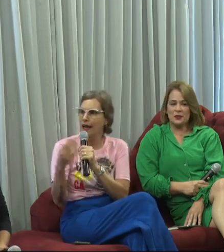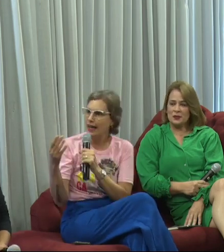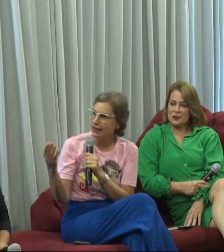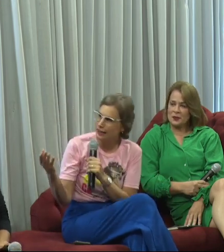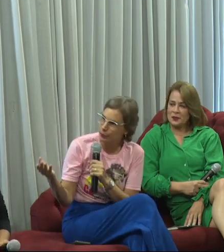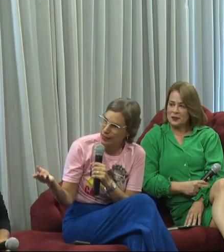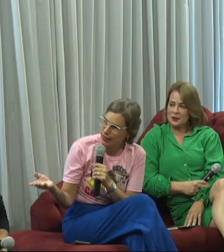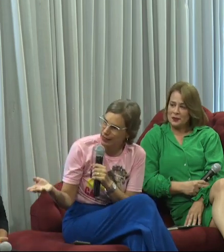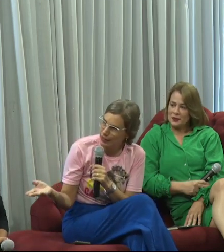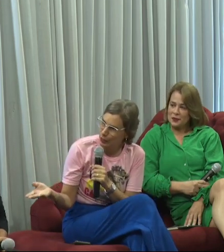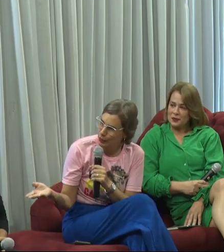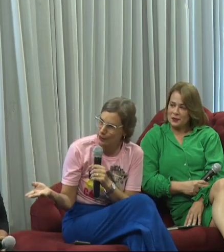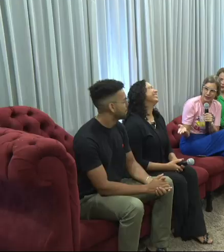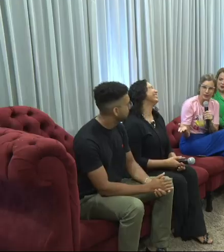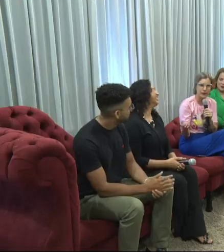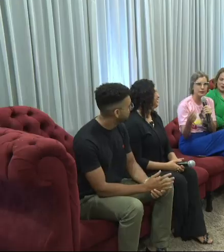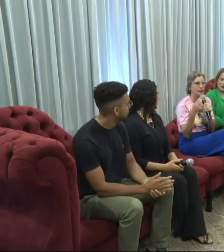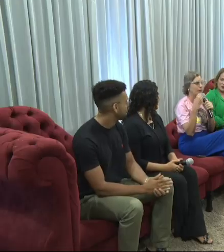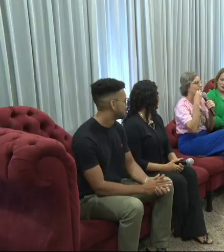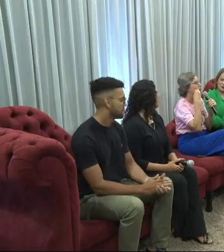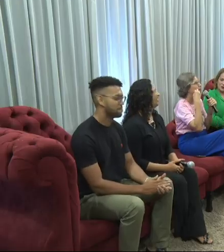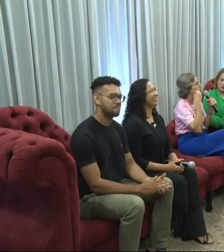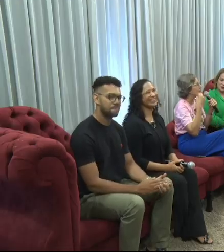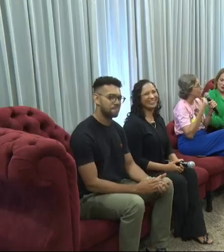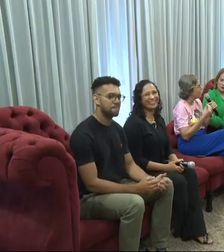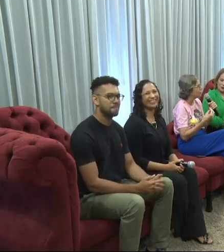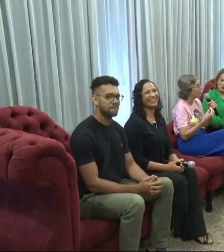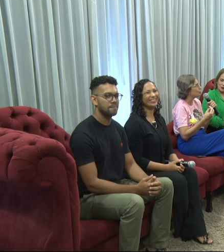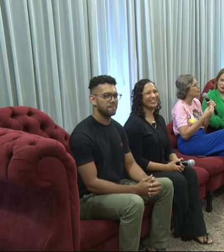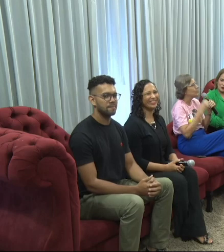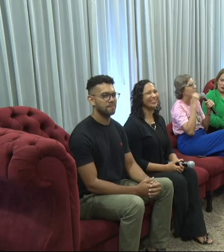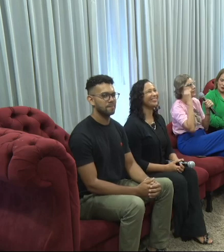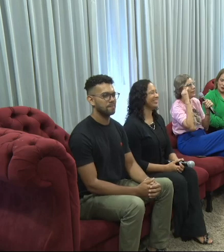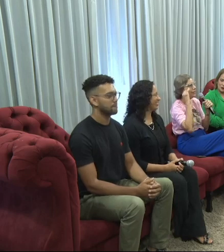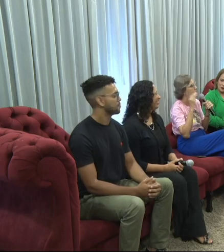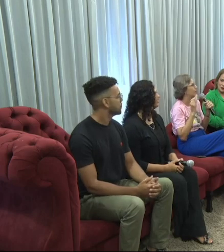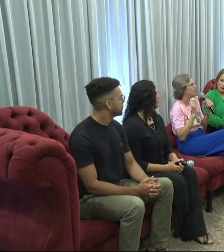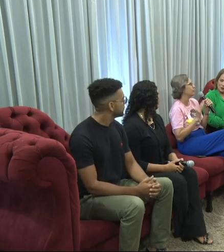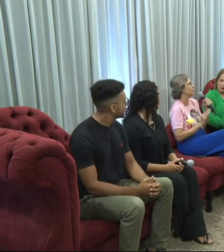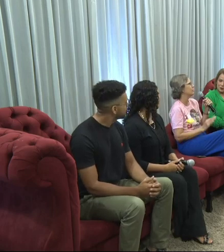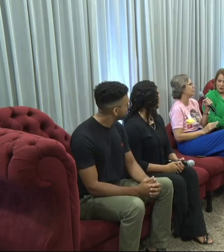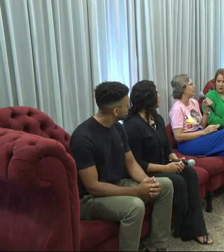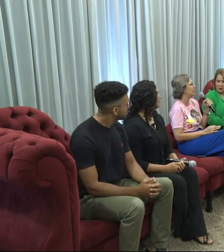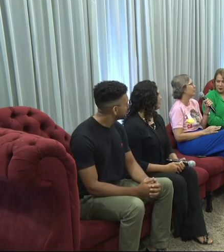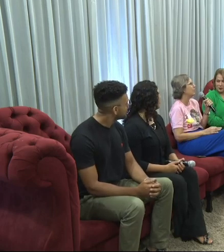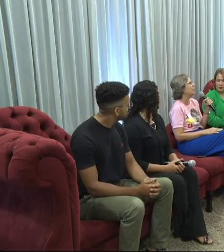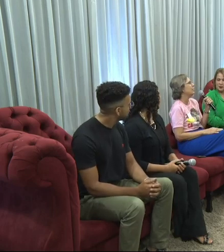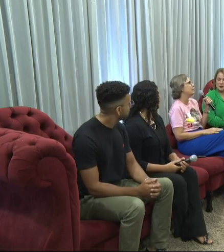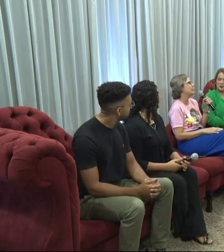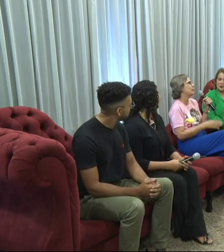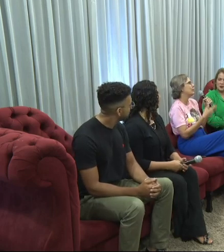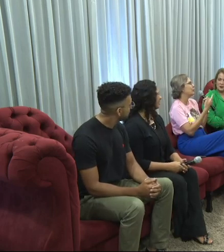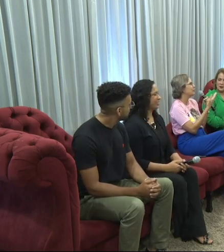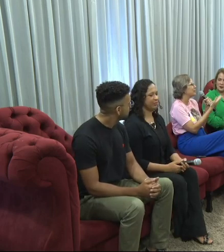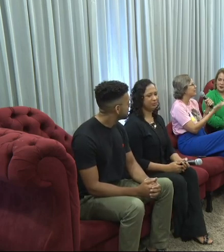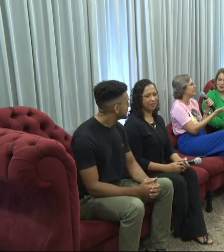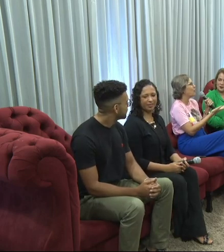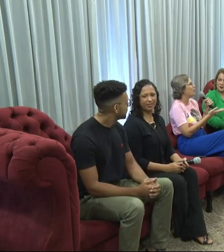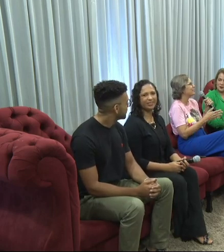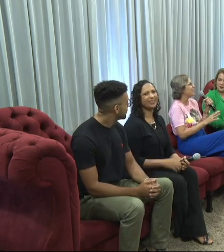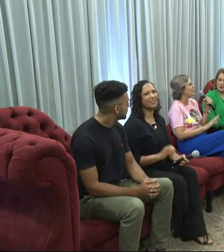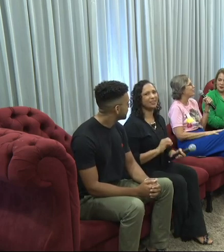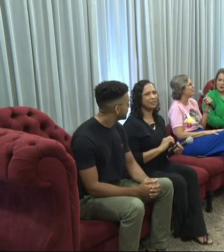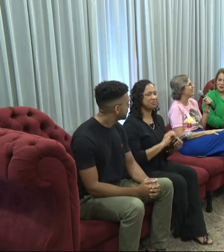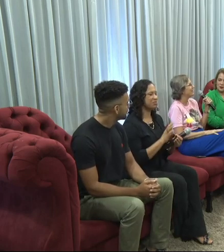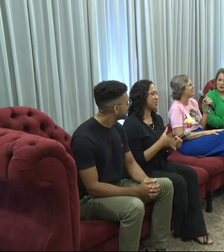AGEB. A equipe da Libras, que eles fazem um trabalho fantástico, incrível dentro do salão. É. E principalmente poder